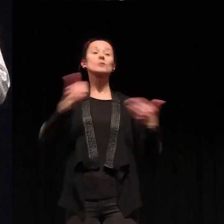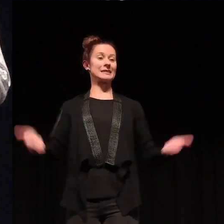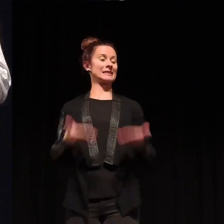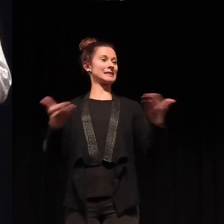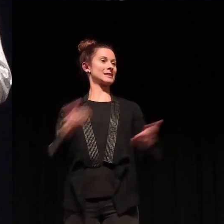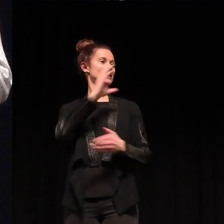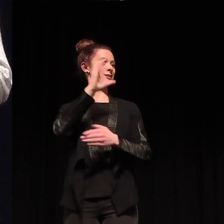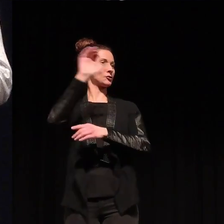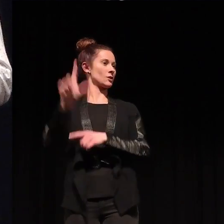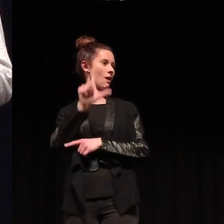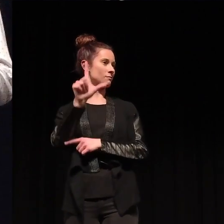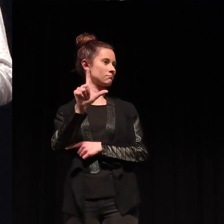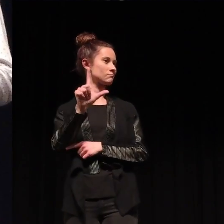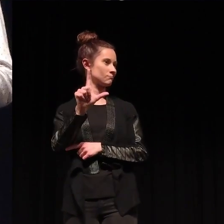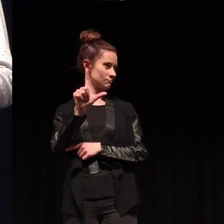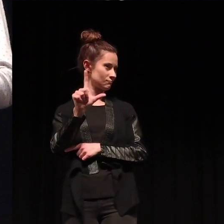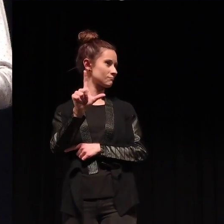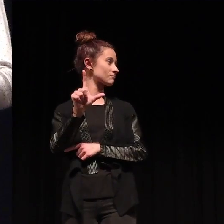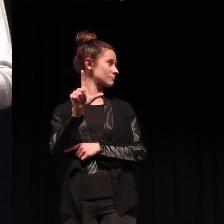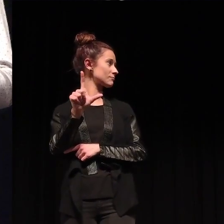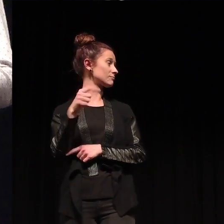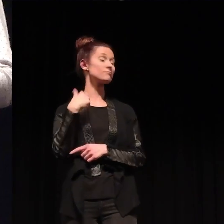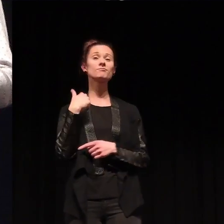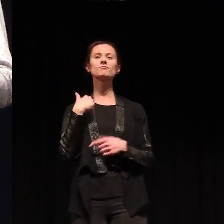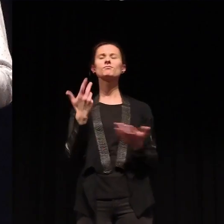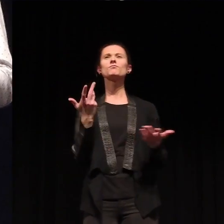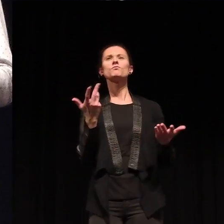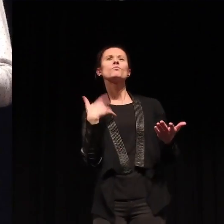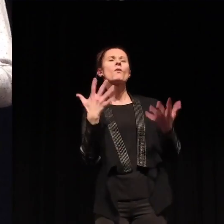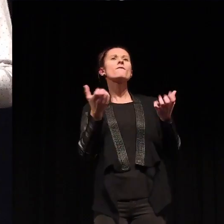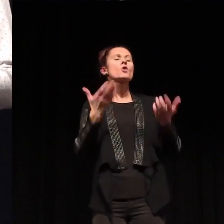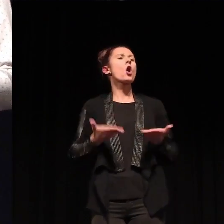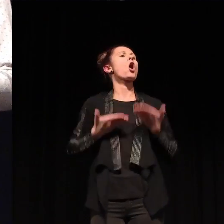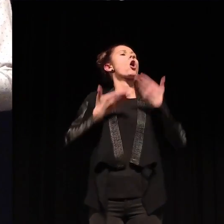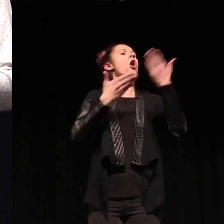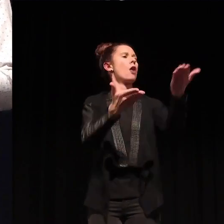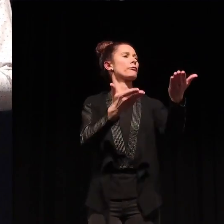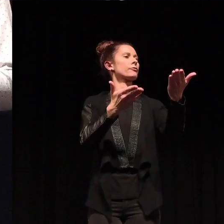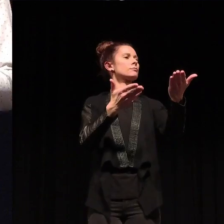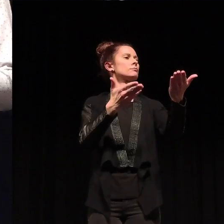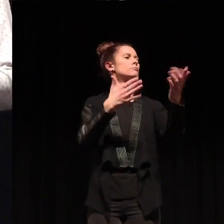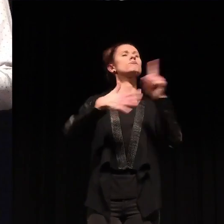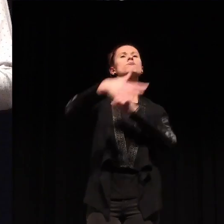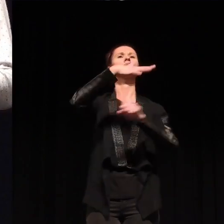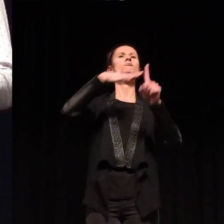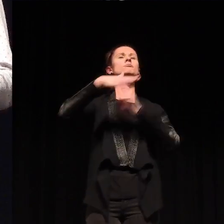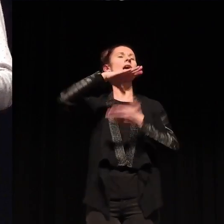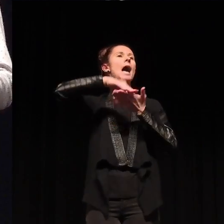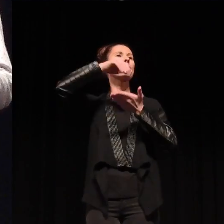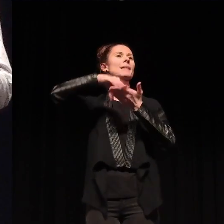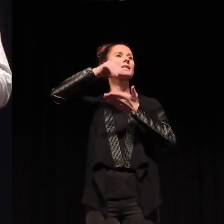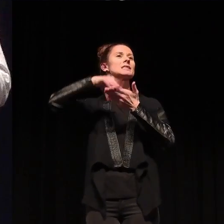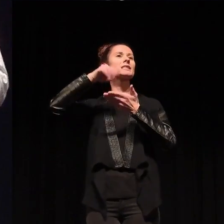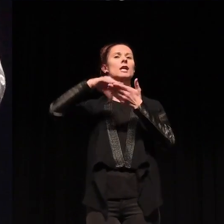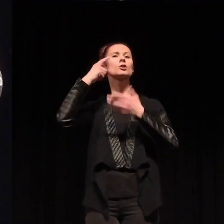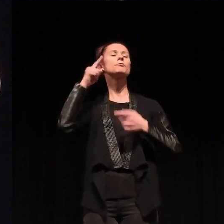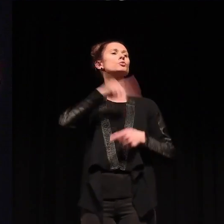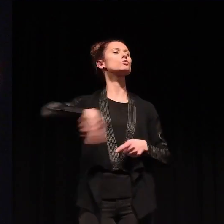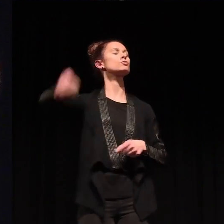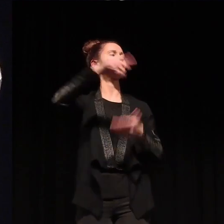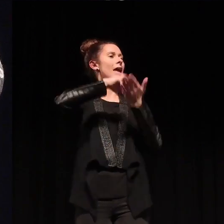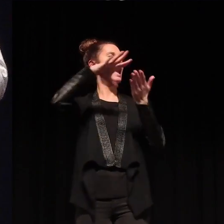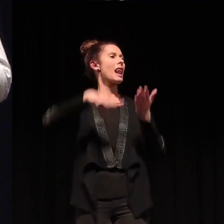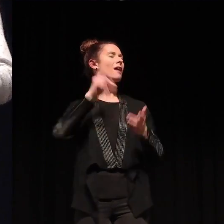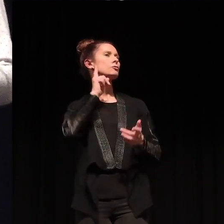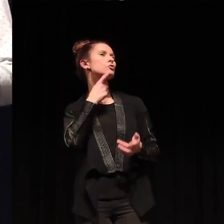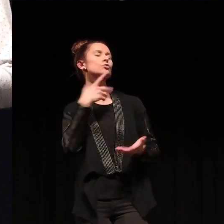CCJL. Donc, on veut offrir un milieu d'apprentissage spécialisé aux élèves ayant une surdité, une